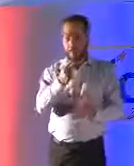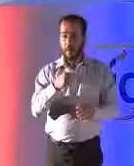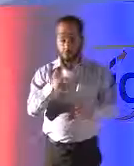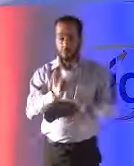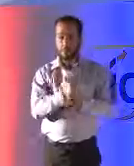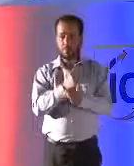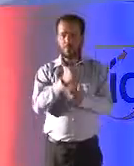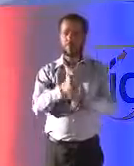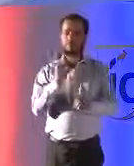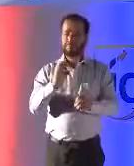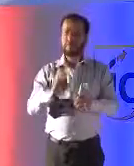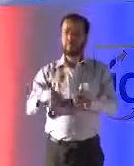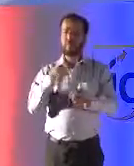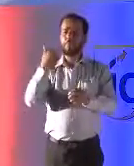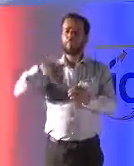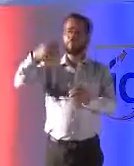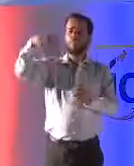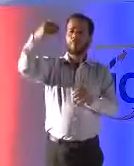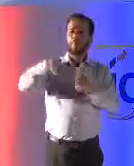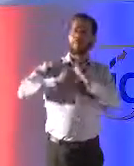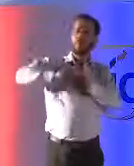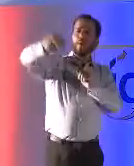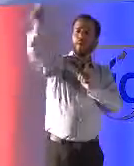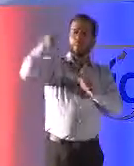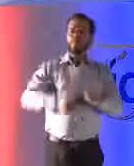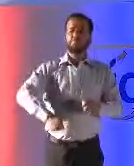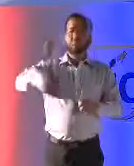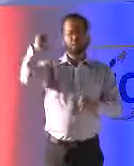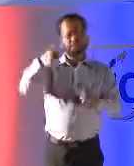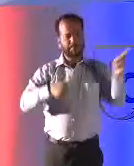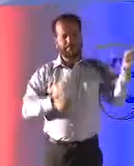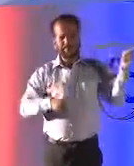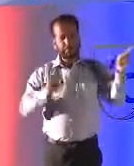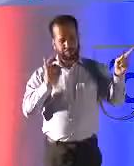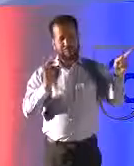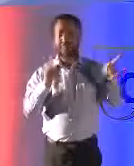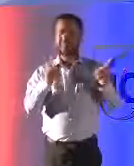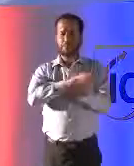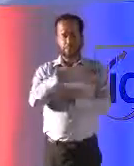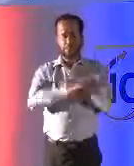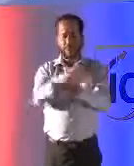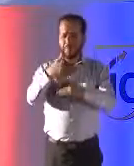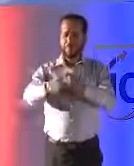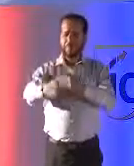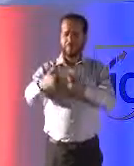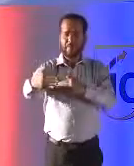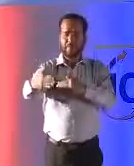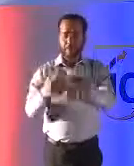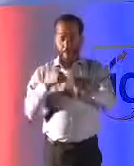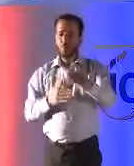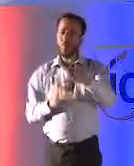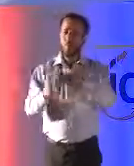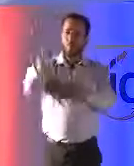قطعنا شوط كبير ولكن الفجوة أو العوائق للأسف متواجدة